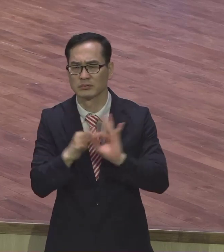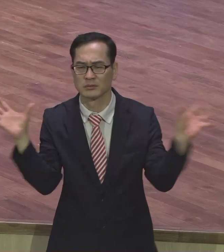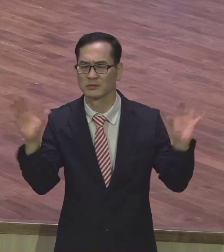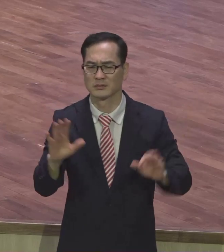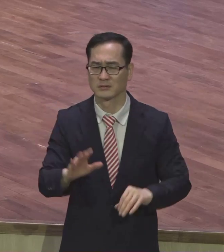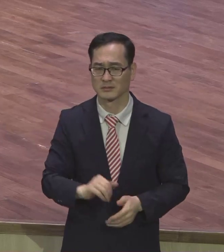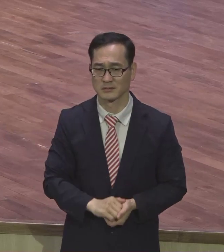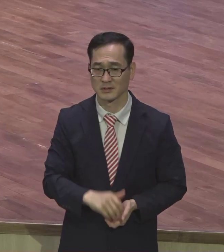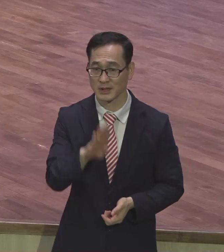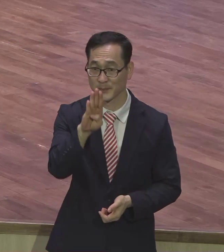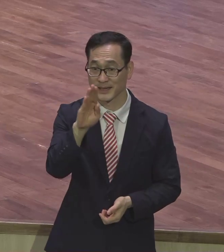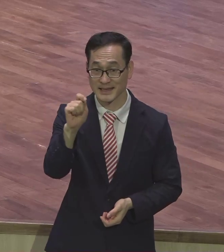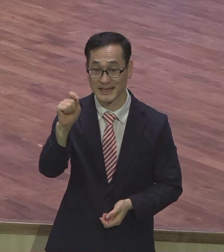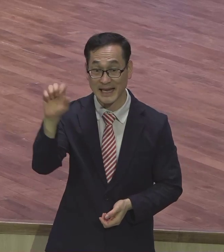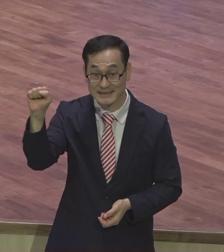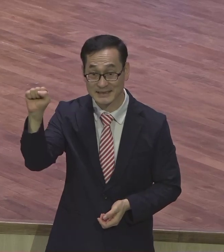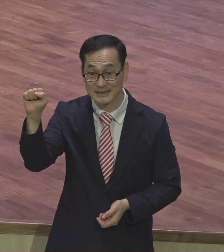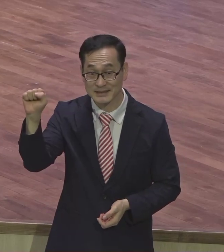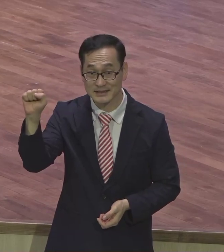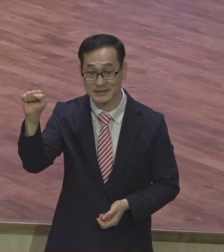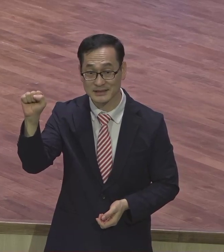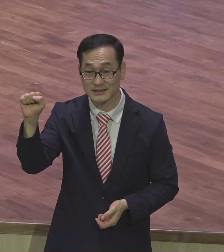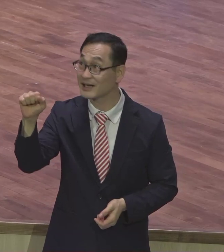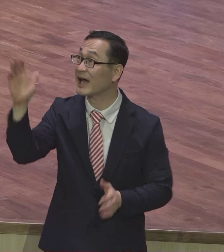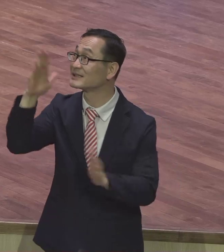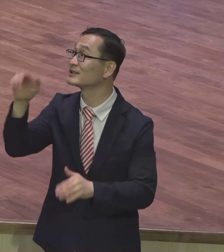BTS 어떻게 해야 돼요 우리 중고당신자들